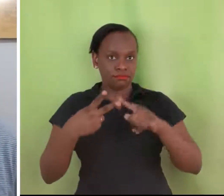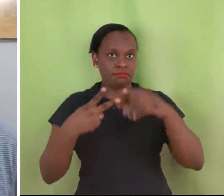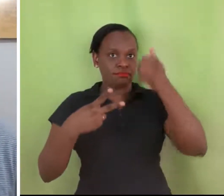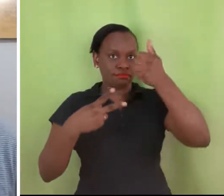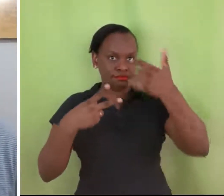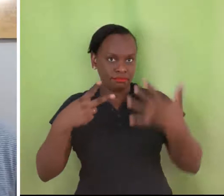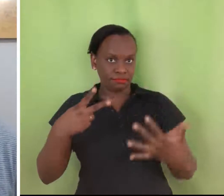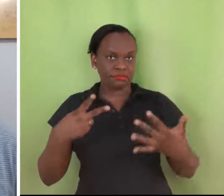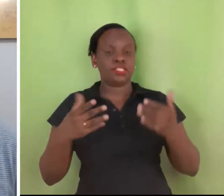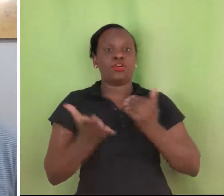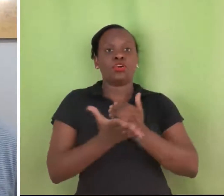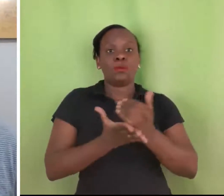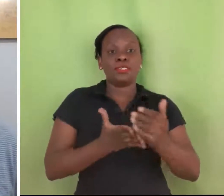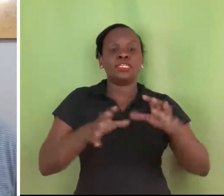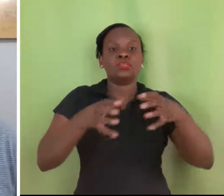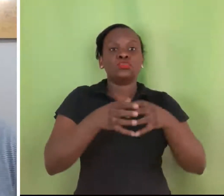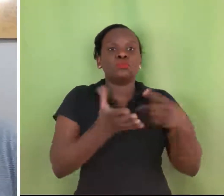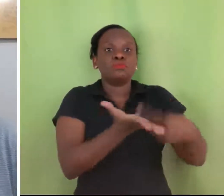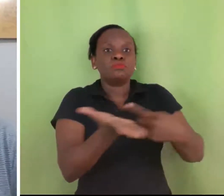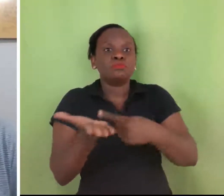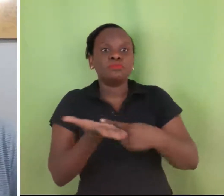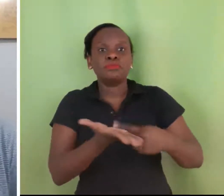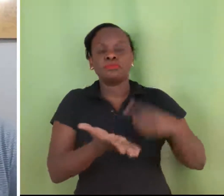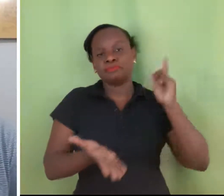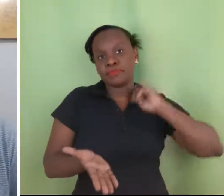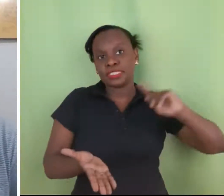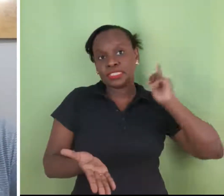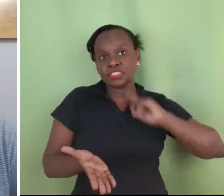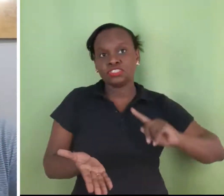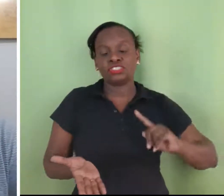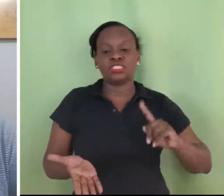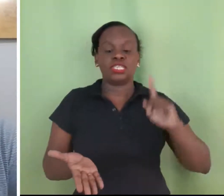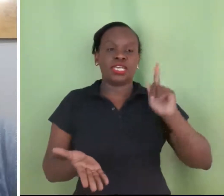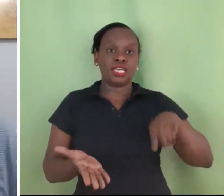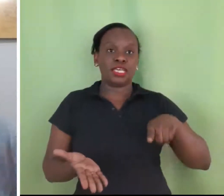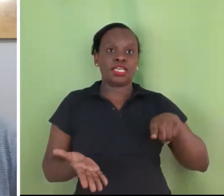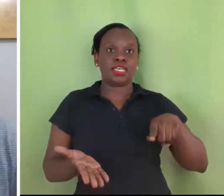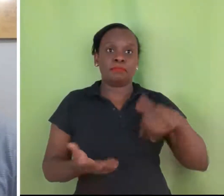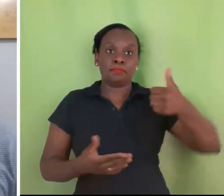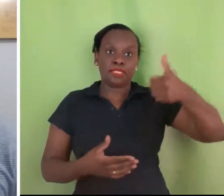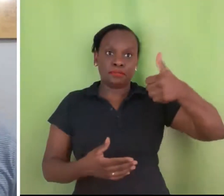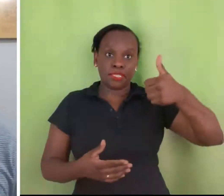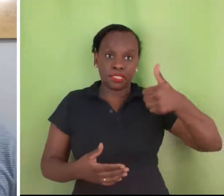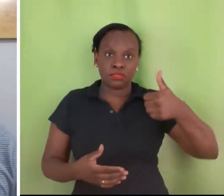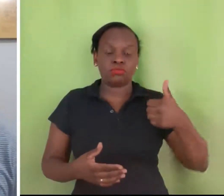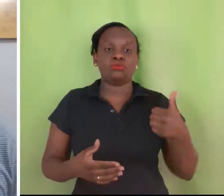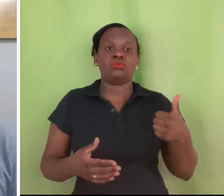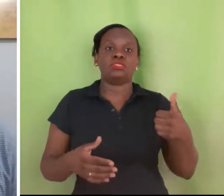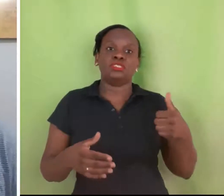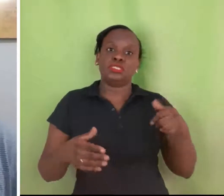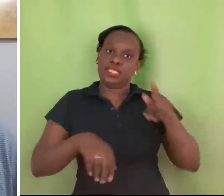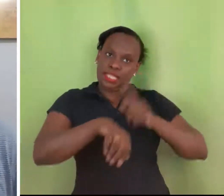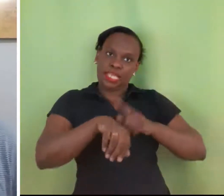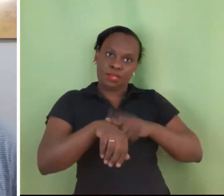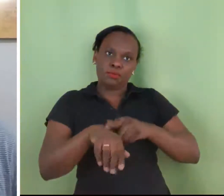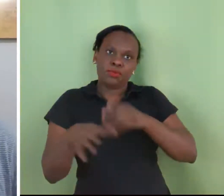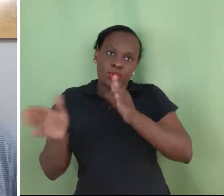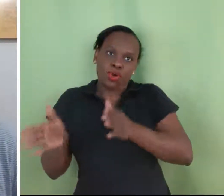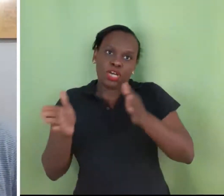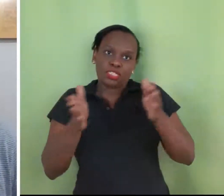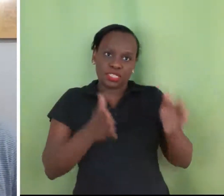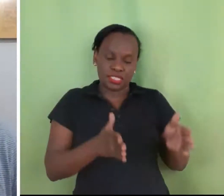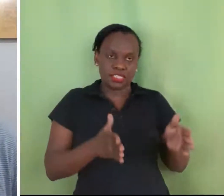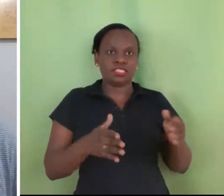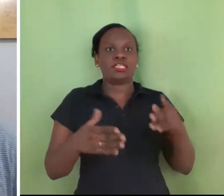deles. A gente vai começar pela Conjuração Mineira, que é o primeiro, né, temporalmente, o que acontece, né,